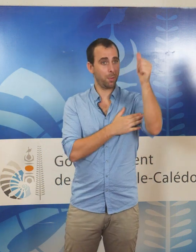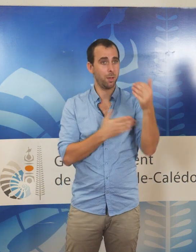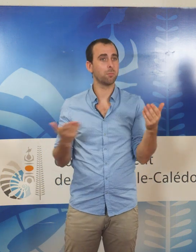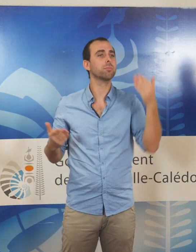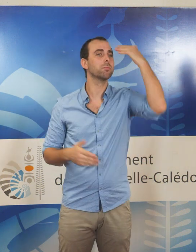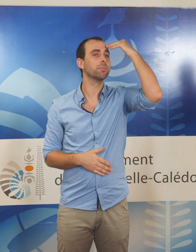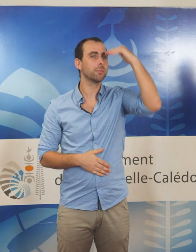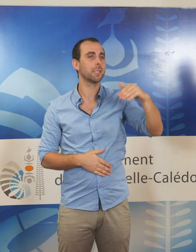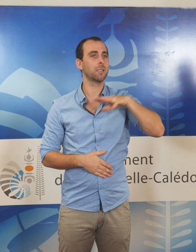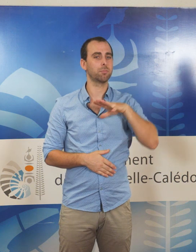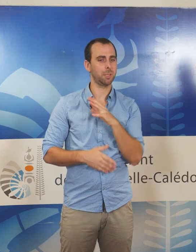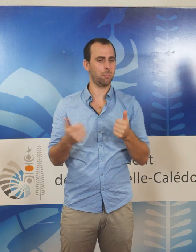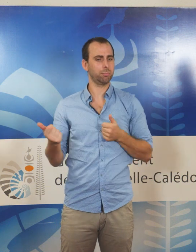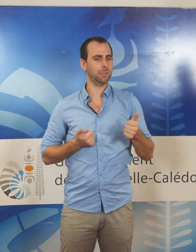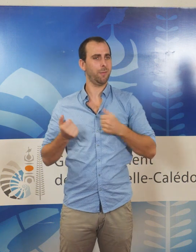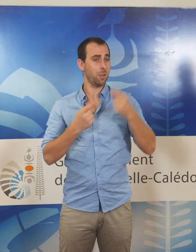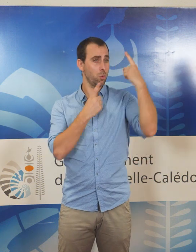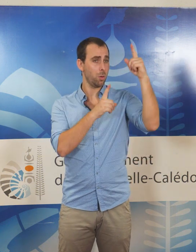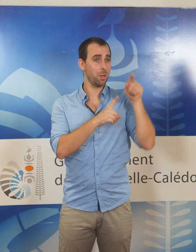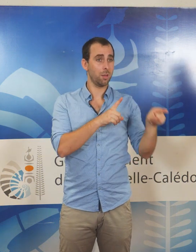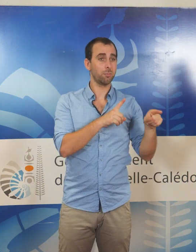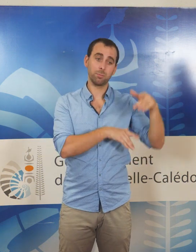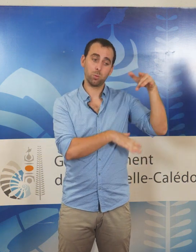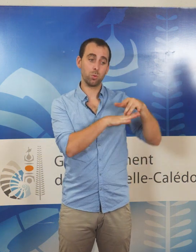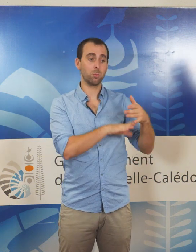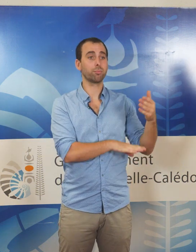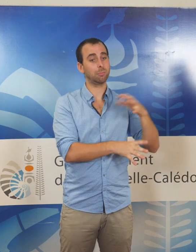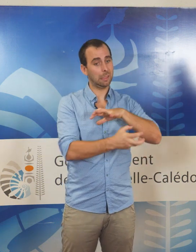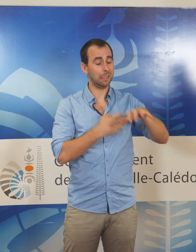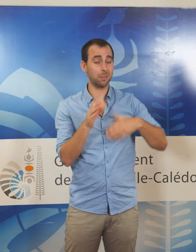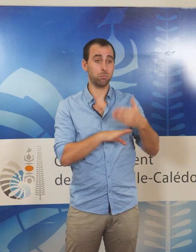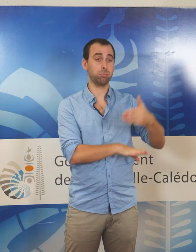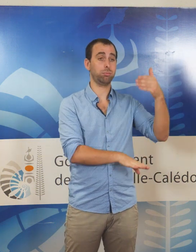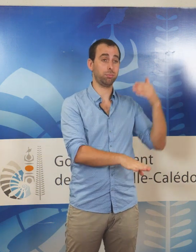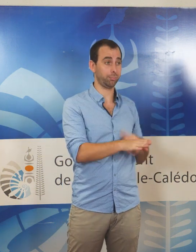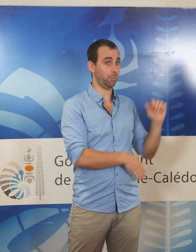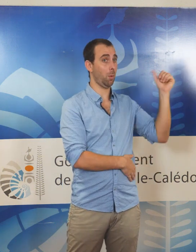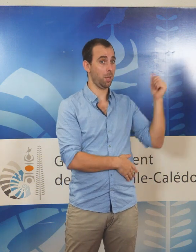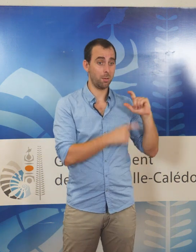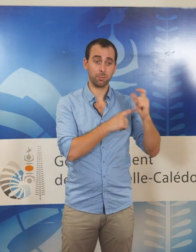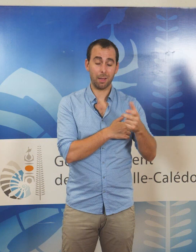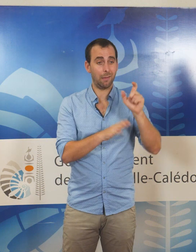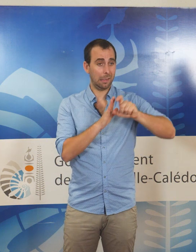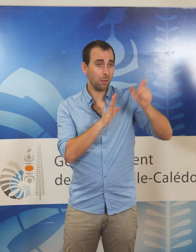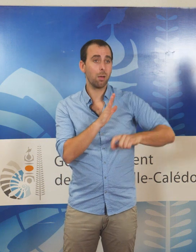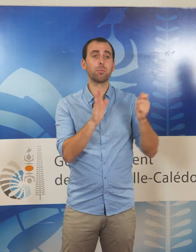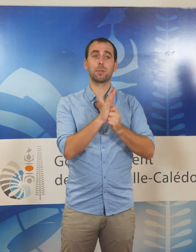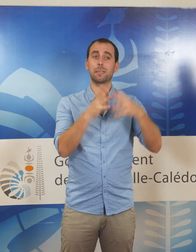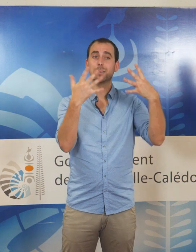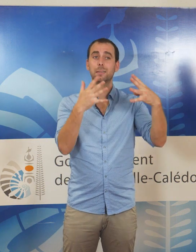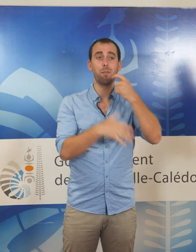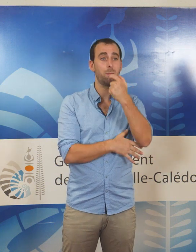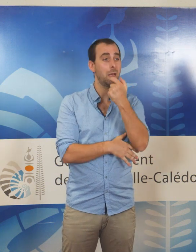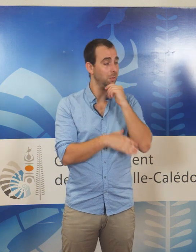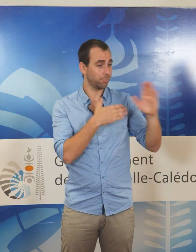question des services touristiques qui ont été touchés avant la crise, ainsi que les restaurateurs qui ont été fermés à partir du 19 mars, et donc il fallait